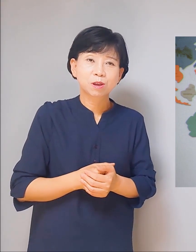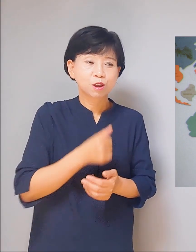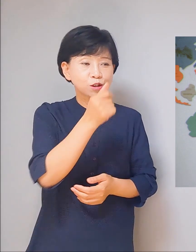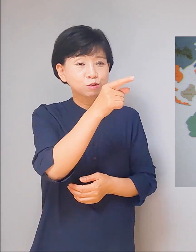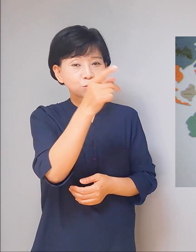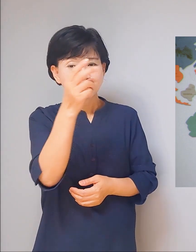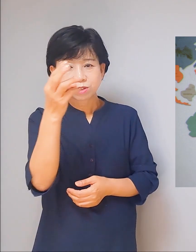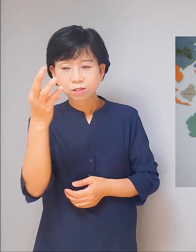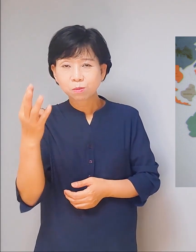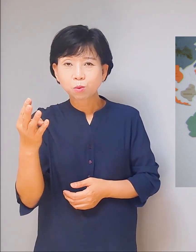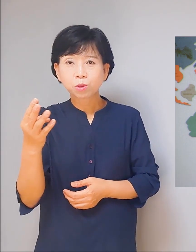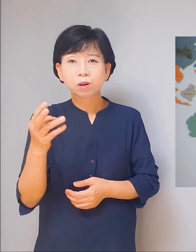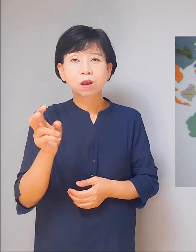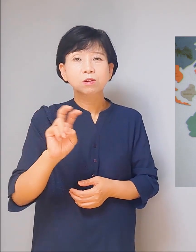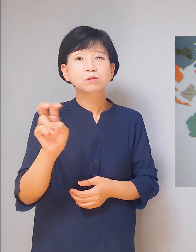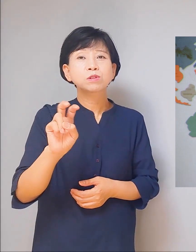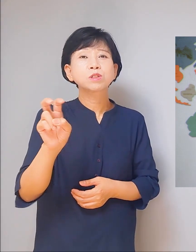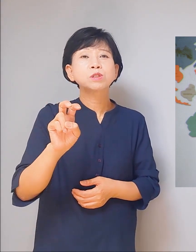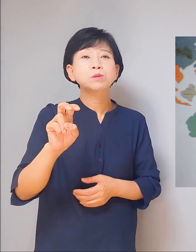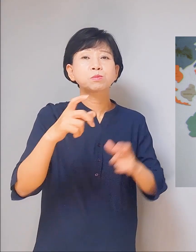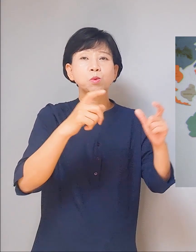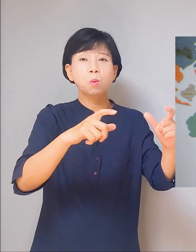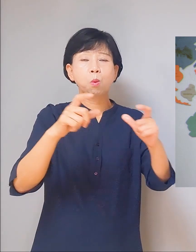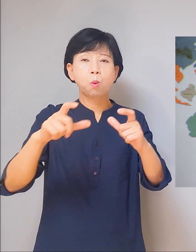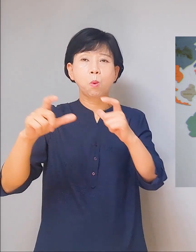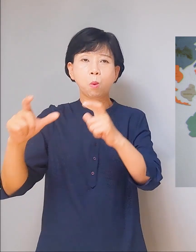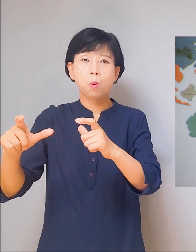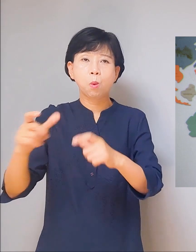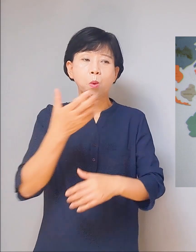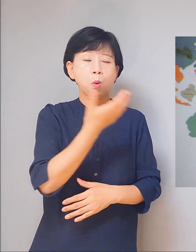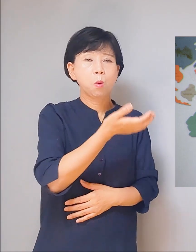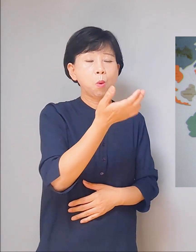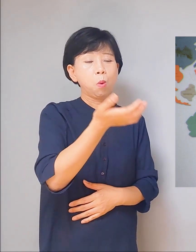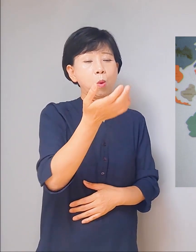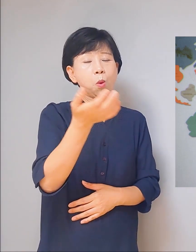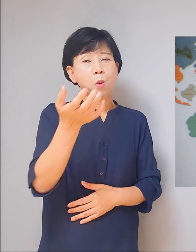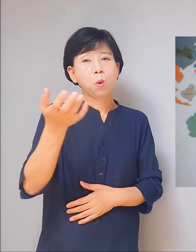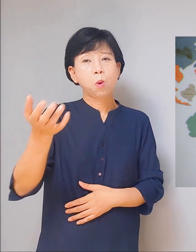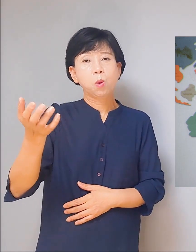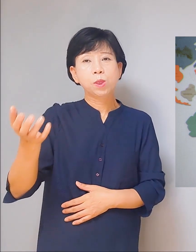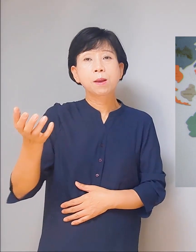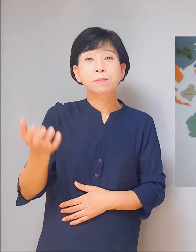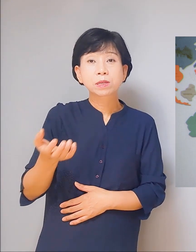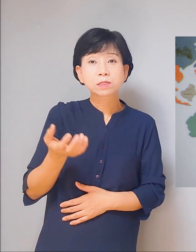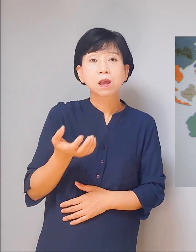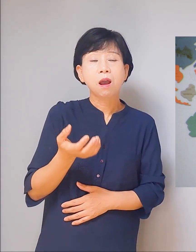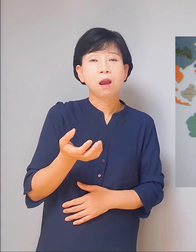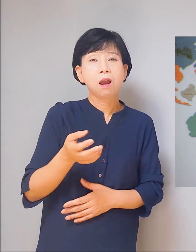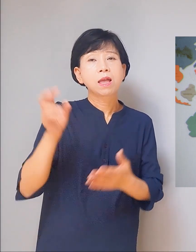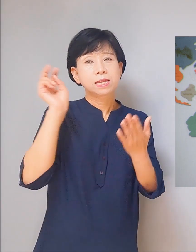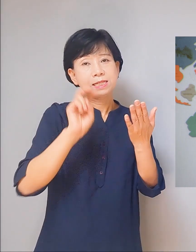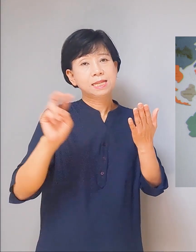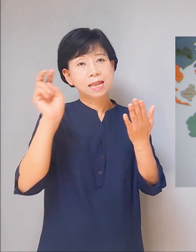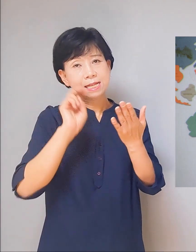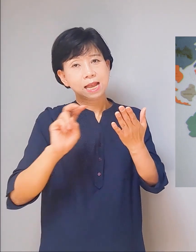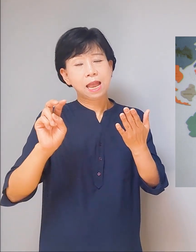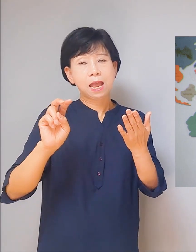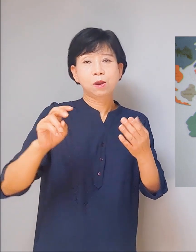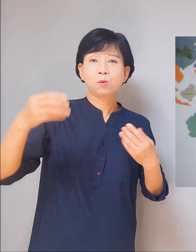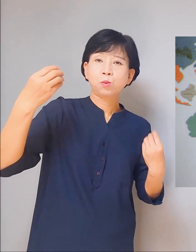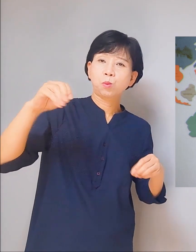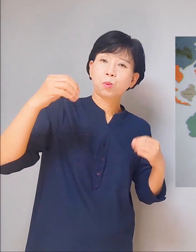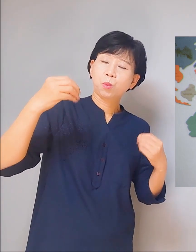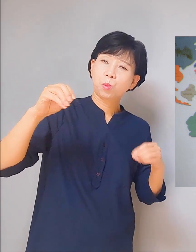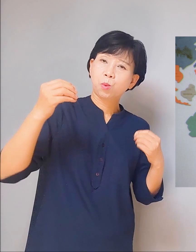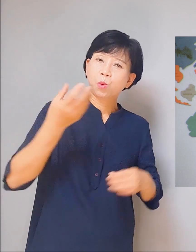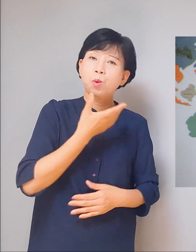쉬어보니까 20군데네요. 네, 오면서 한 20군데 정도 이게 다니면서 그렇게 또 이제 공연도 하고